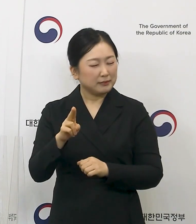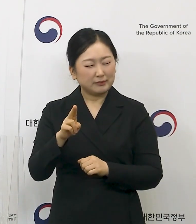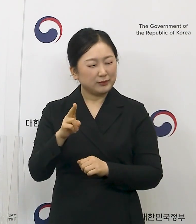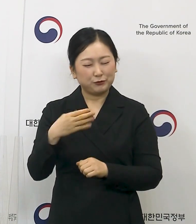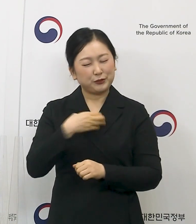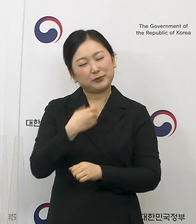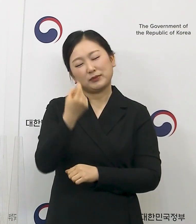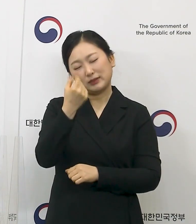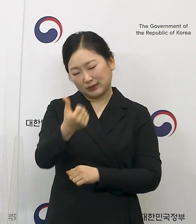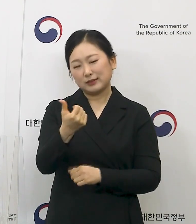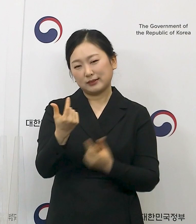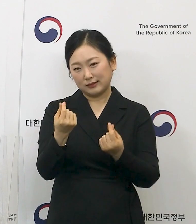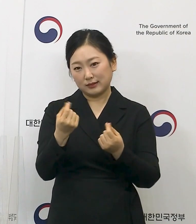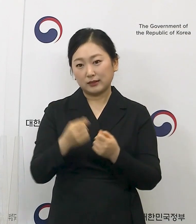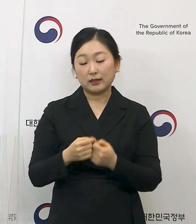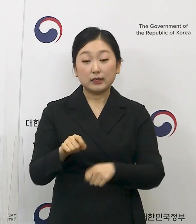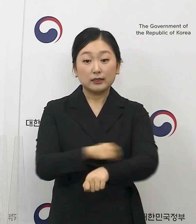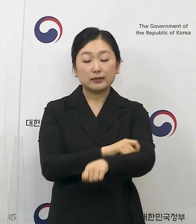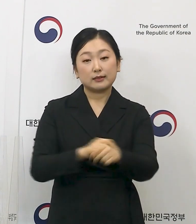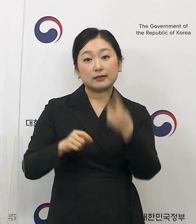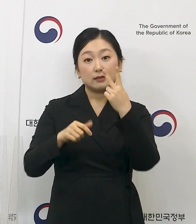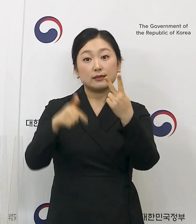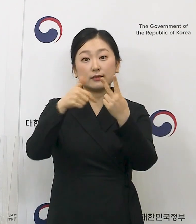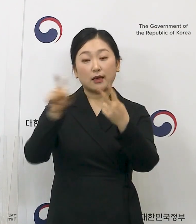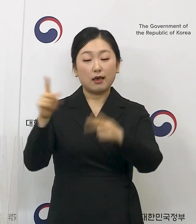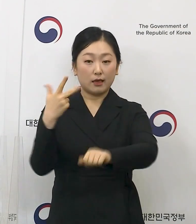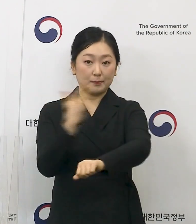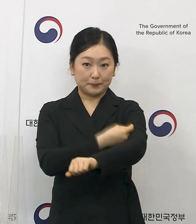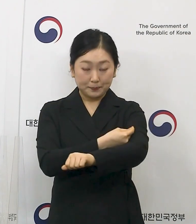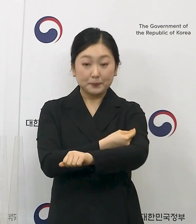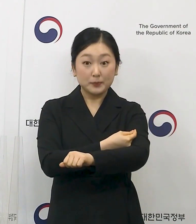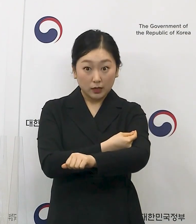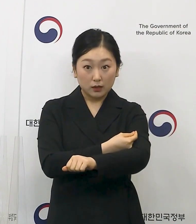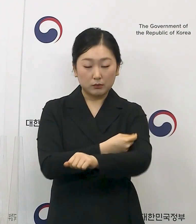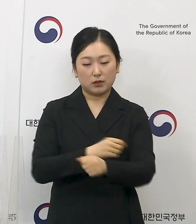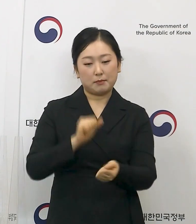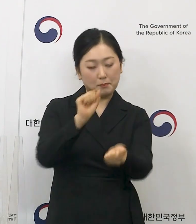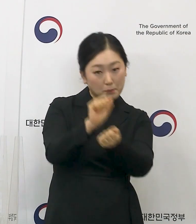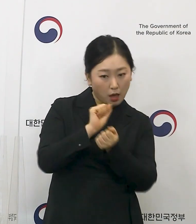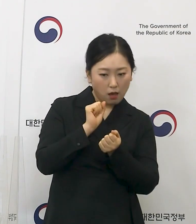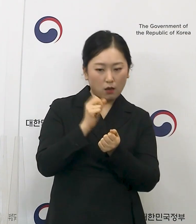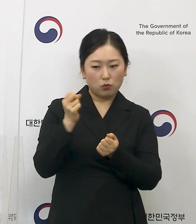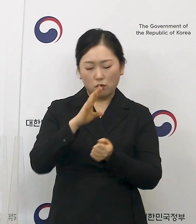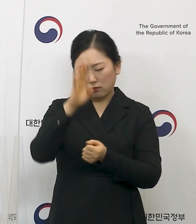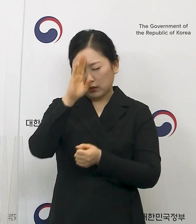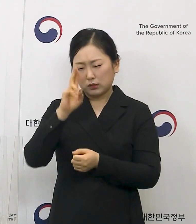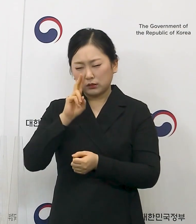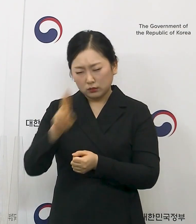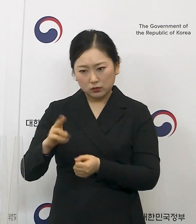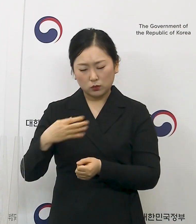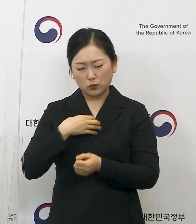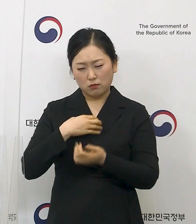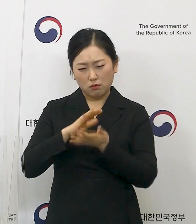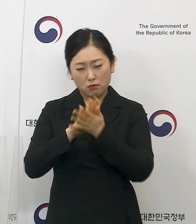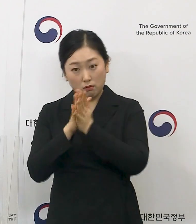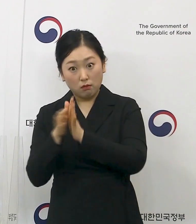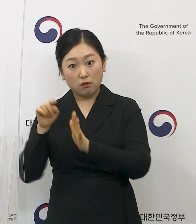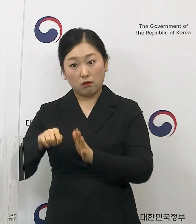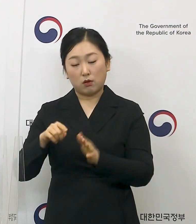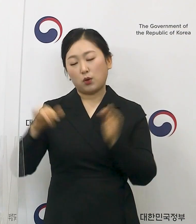특히 이가 백신을 추가 접종 받으시면 감염과 중증 예방 효과도 상당할 것으로 기대합니다.